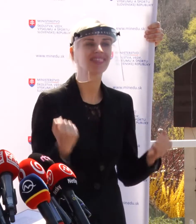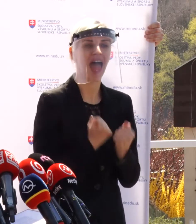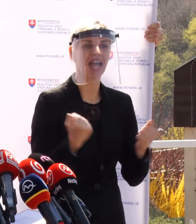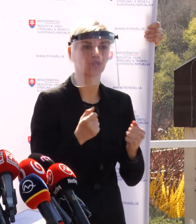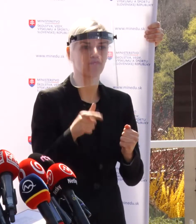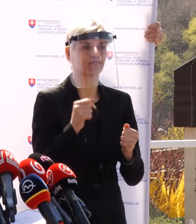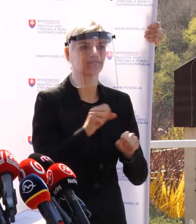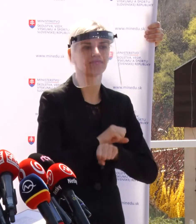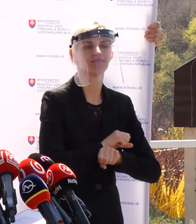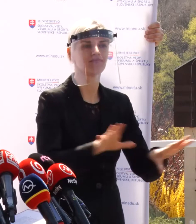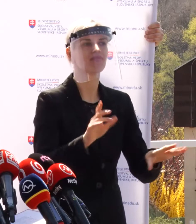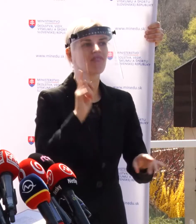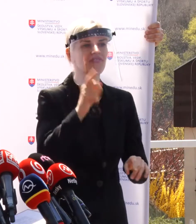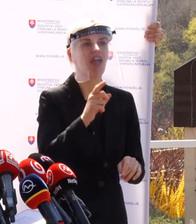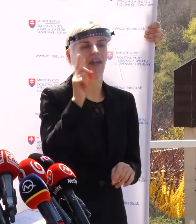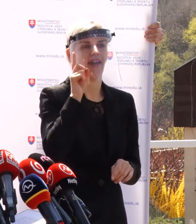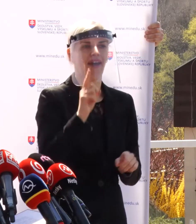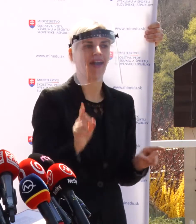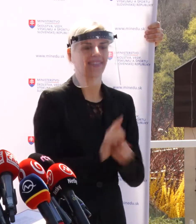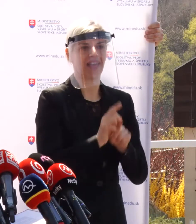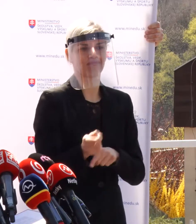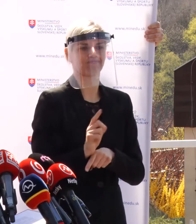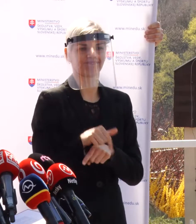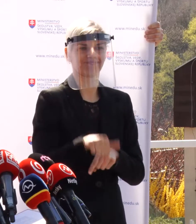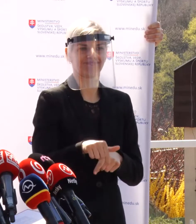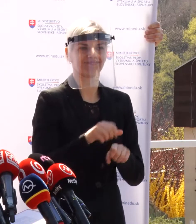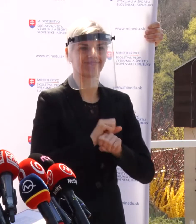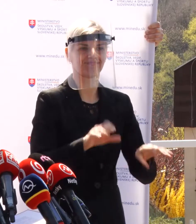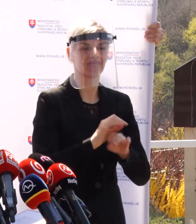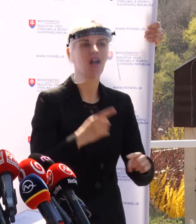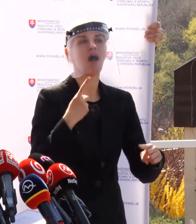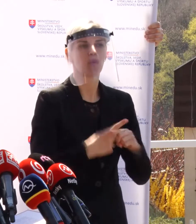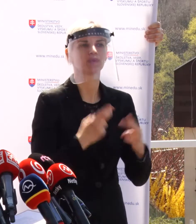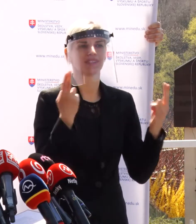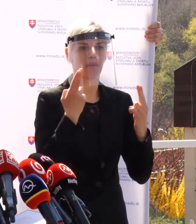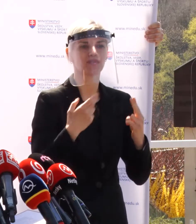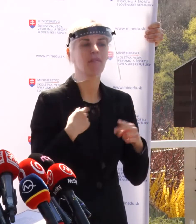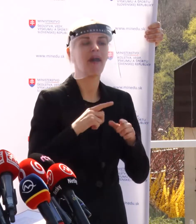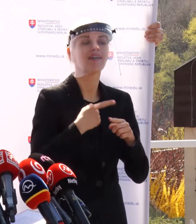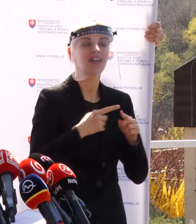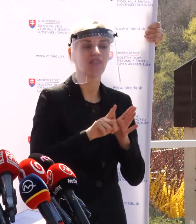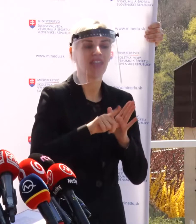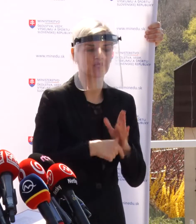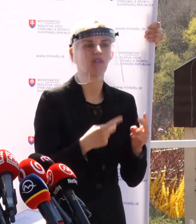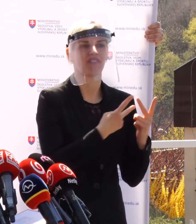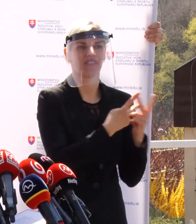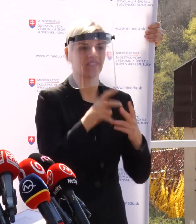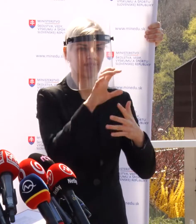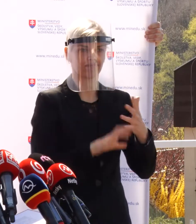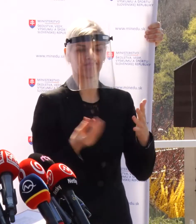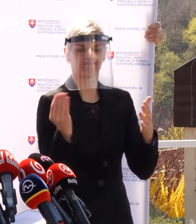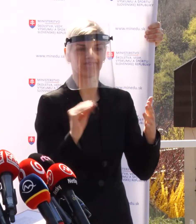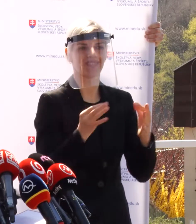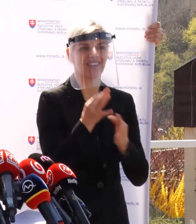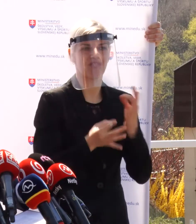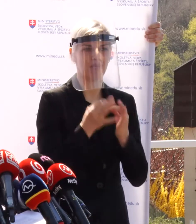že ich budeme zasielať aj na školy a samozrejme, že ich uverejníme aj v našej webovej stránke. Ja ako opozičný